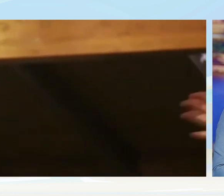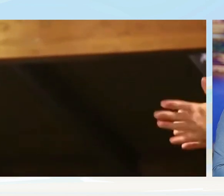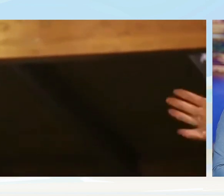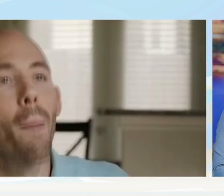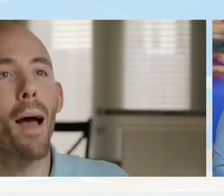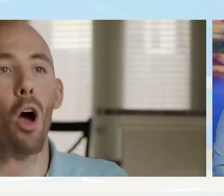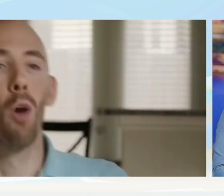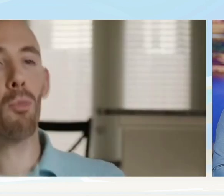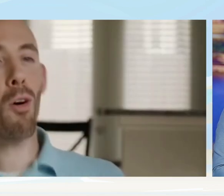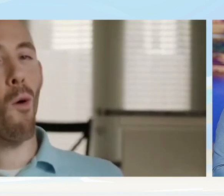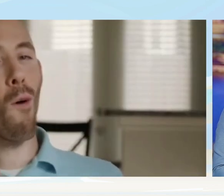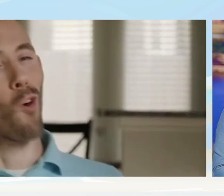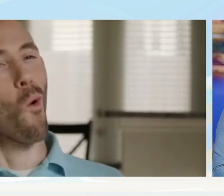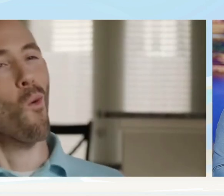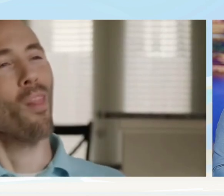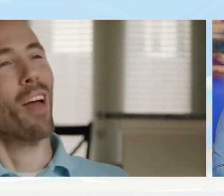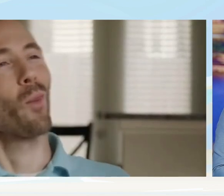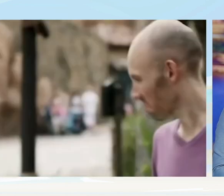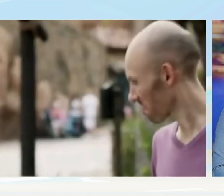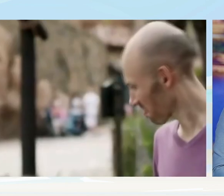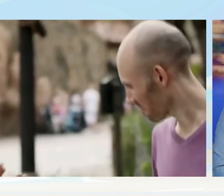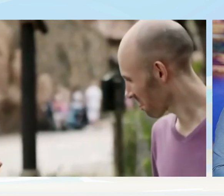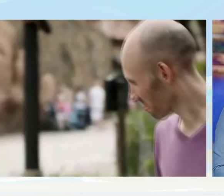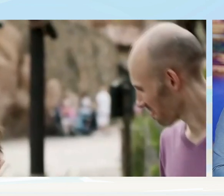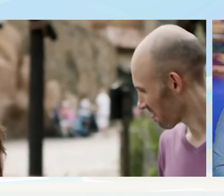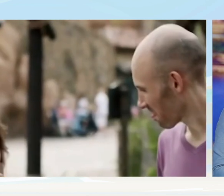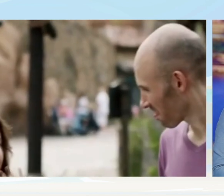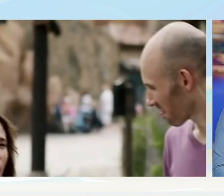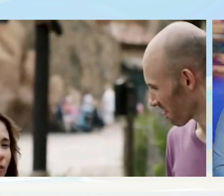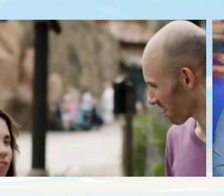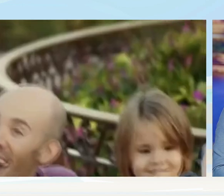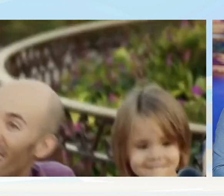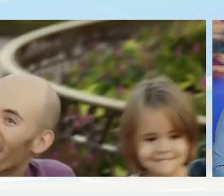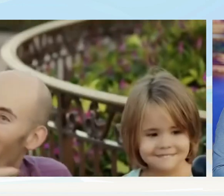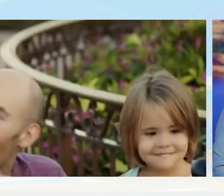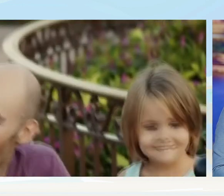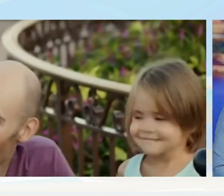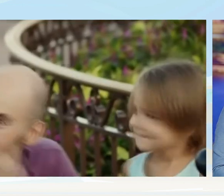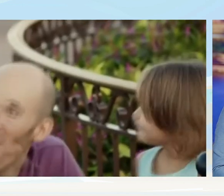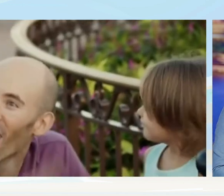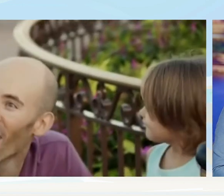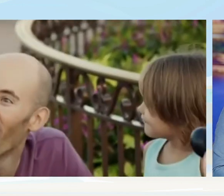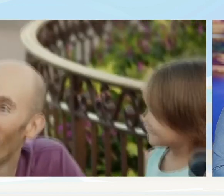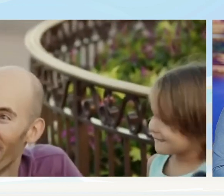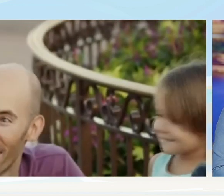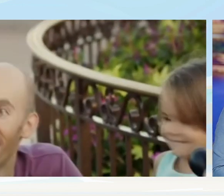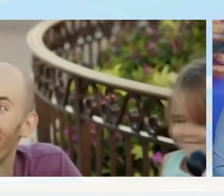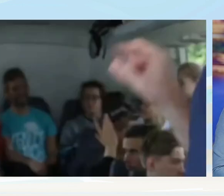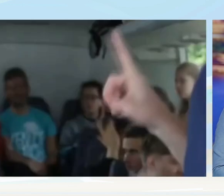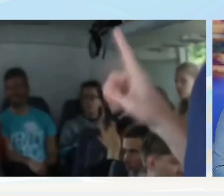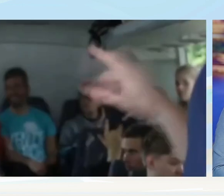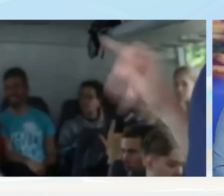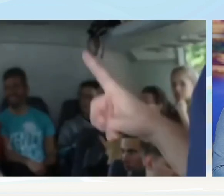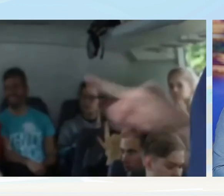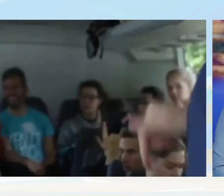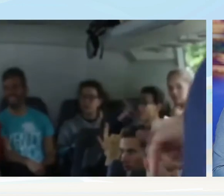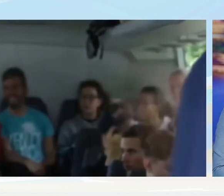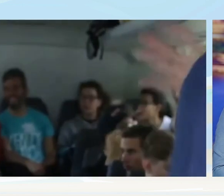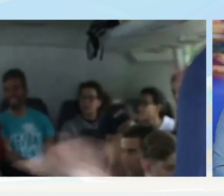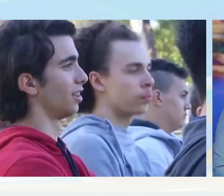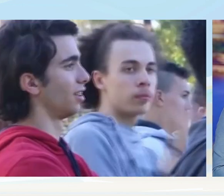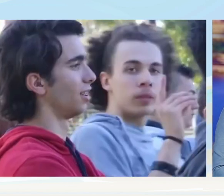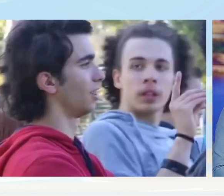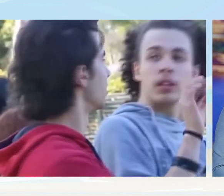مصر في اختلاف طفيف ما بين المحافظات نفسها، محافظات مصر اختلاف 1%، وده بيرجع للهجات وثقافه كل